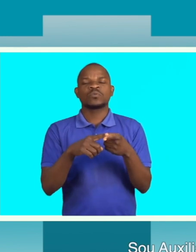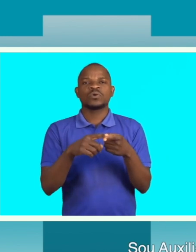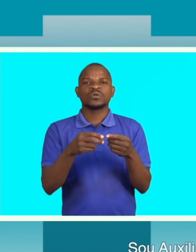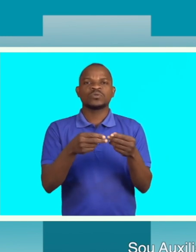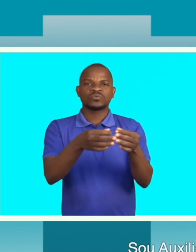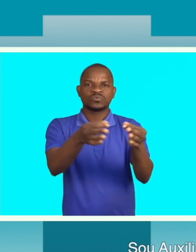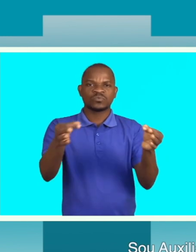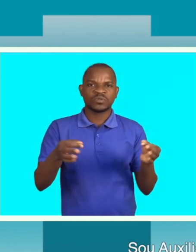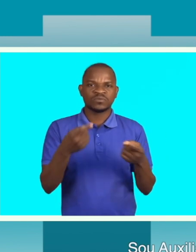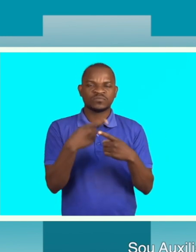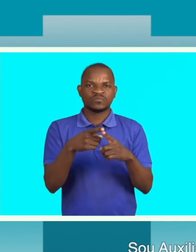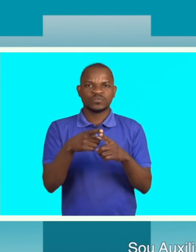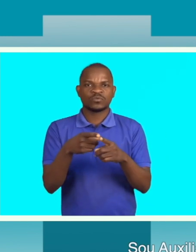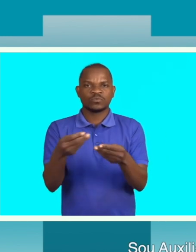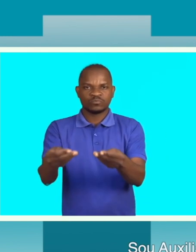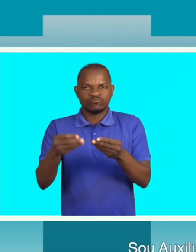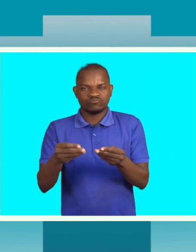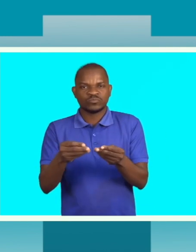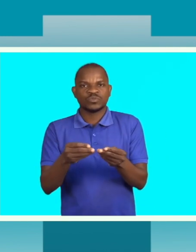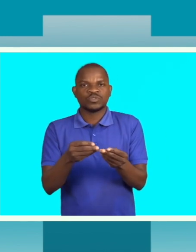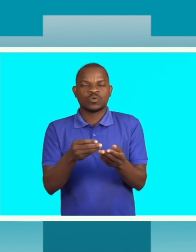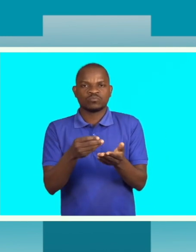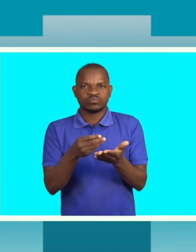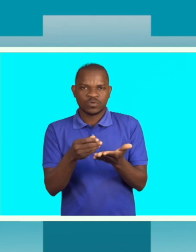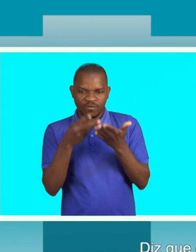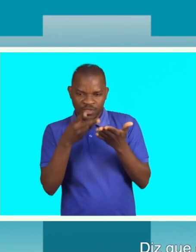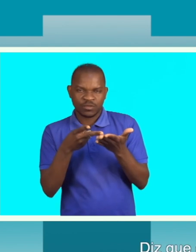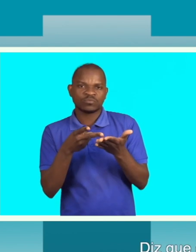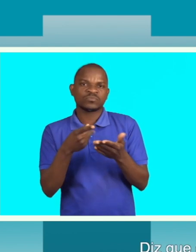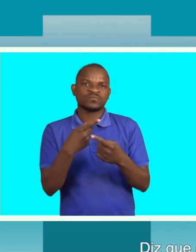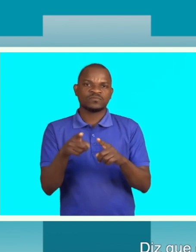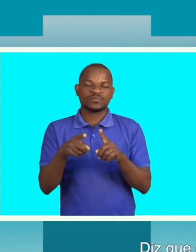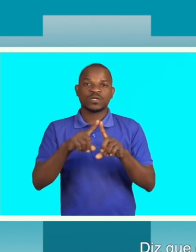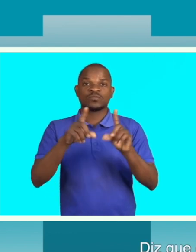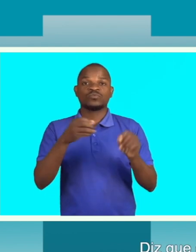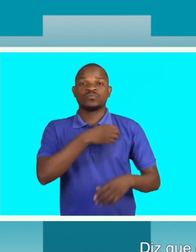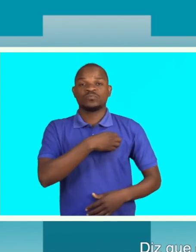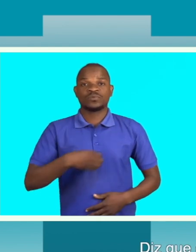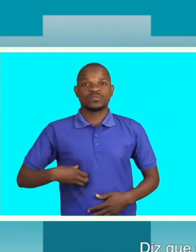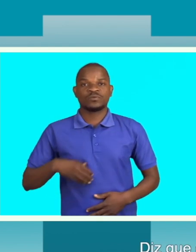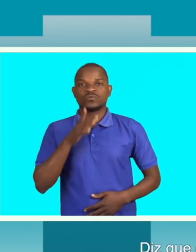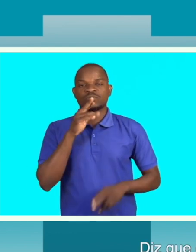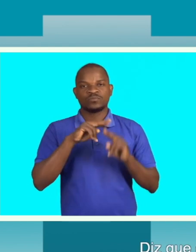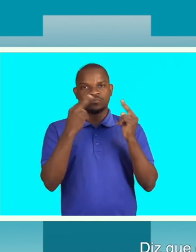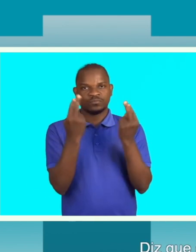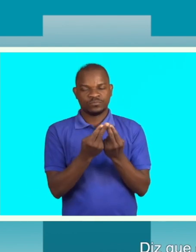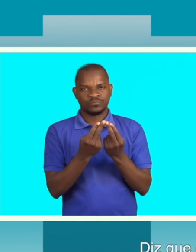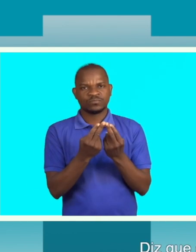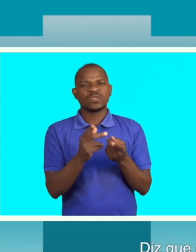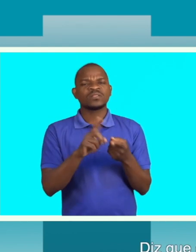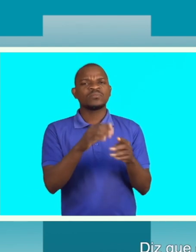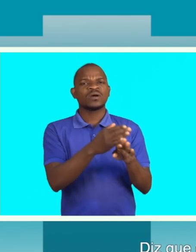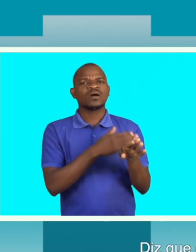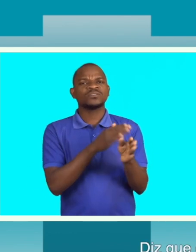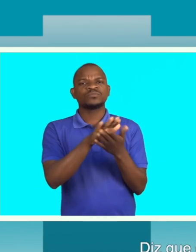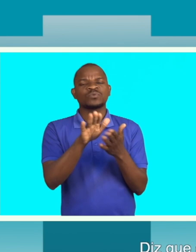E registro Documentos Que saem Do gabinete Senhor presidente Tu diz que O desporto Ajuda na socialização De